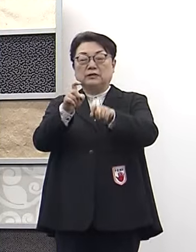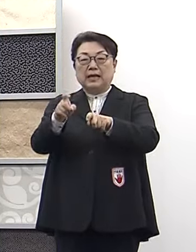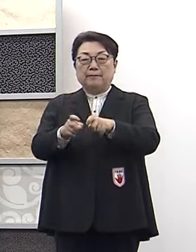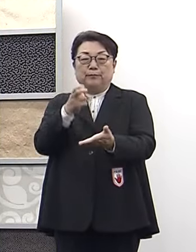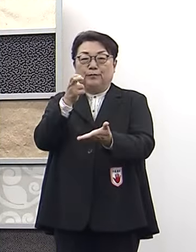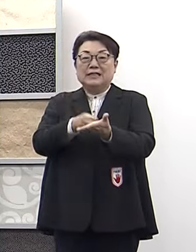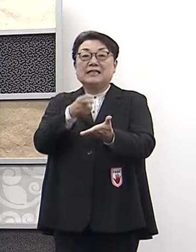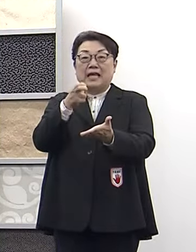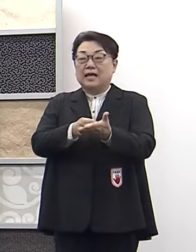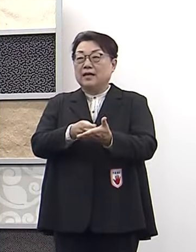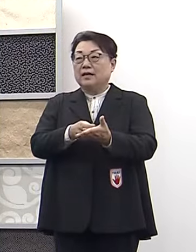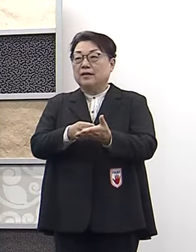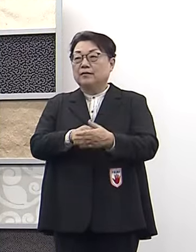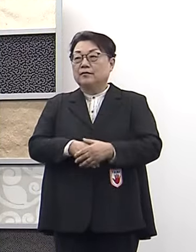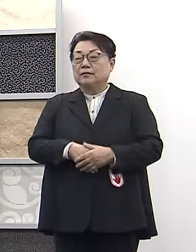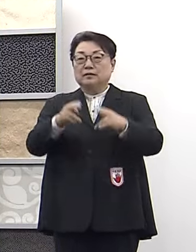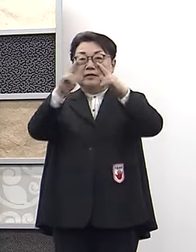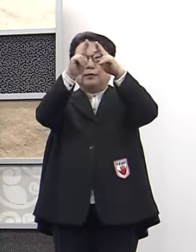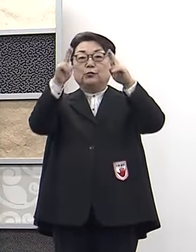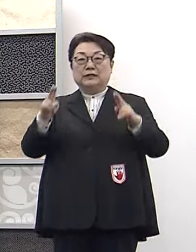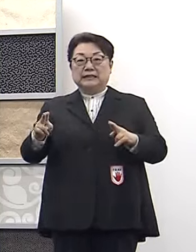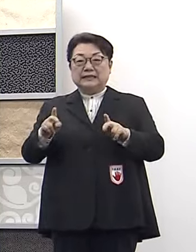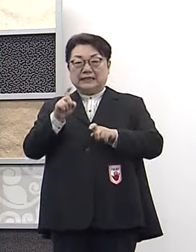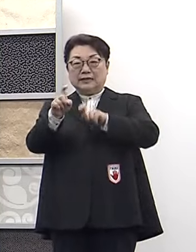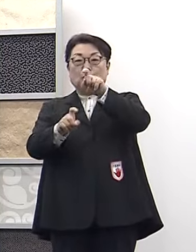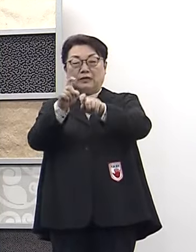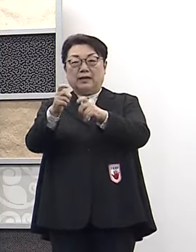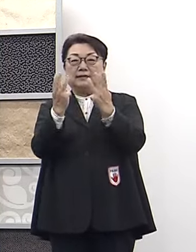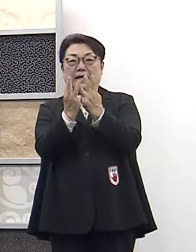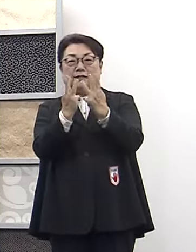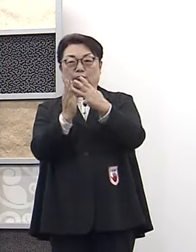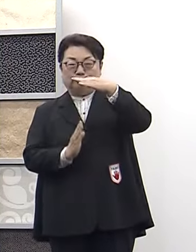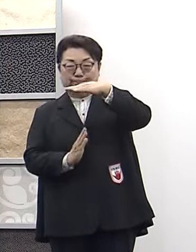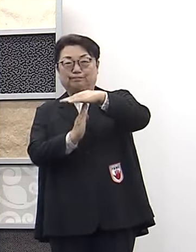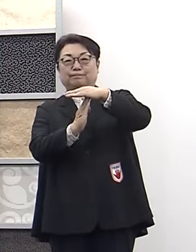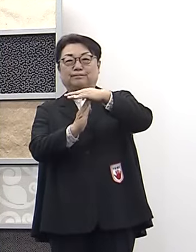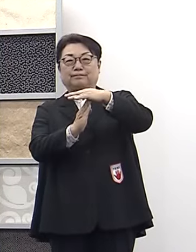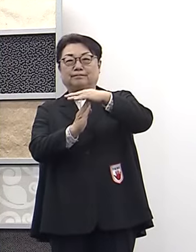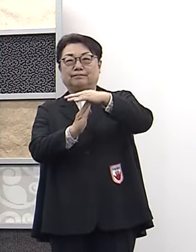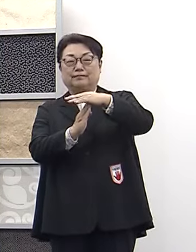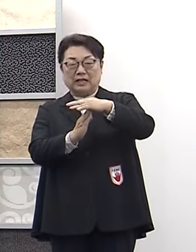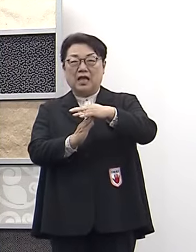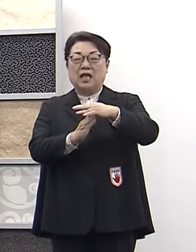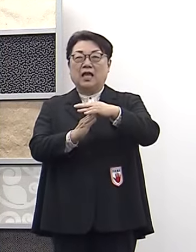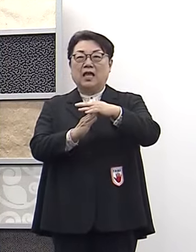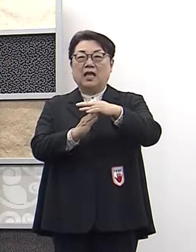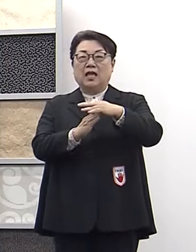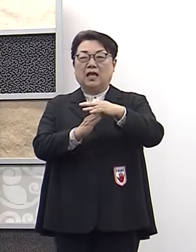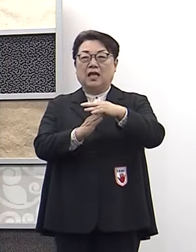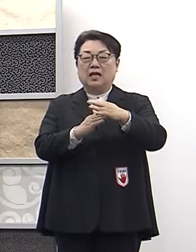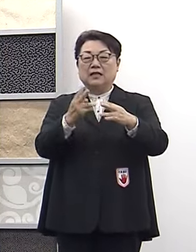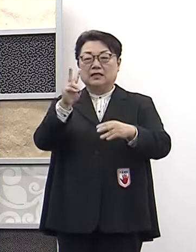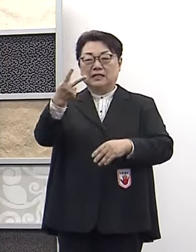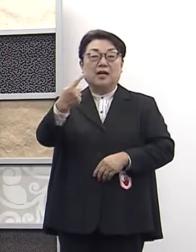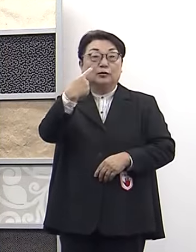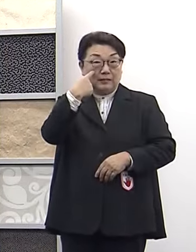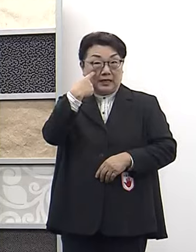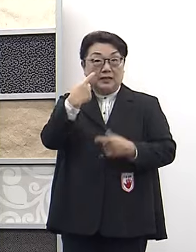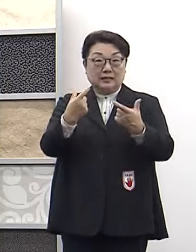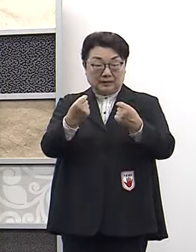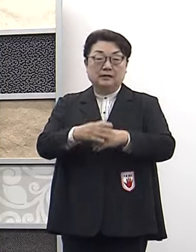って2ヶ月が経ちました。富士山の登山規制、 登山規制、 2ヶ月が過ぎまして、もうすぐ山じまいですけども、この2ヶ月